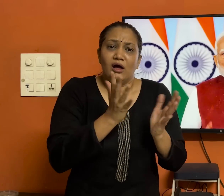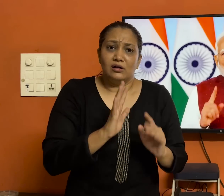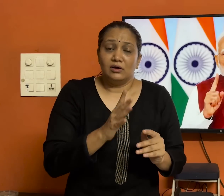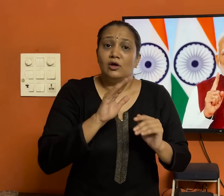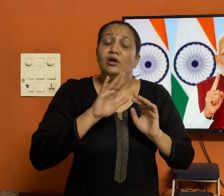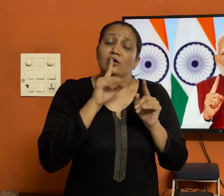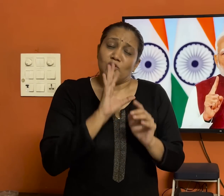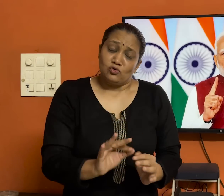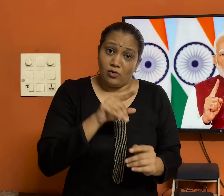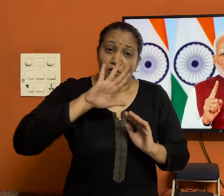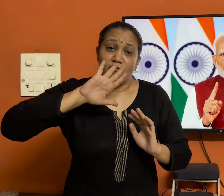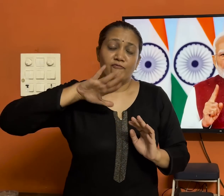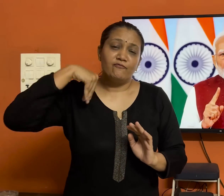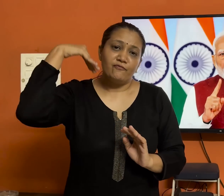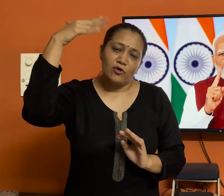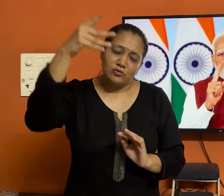वो एक दिन